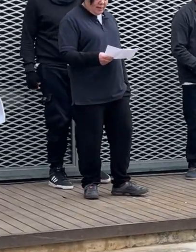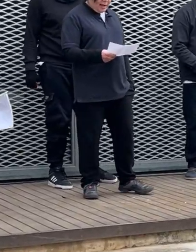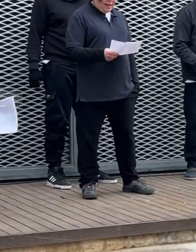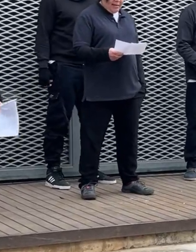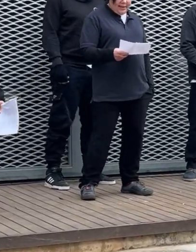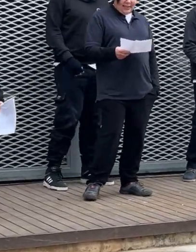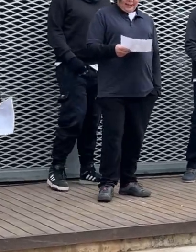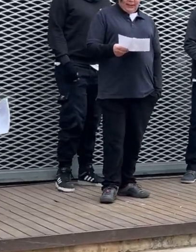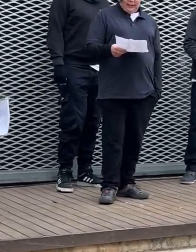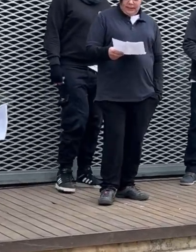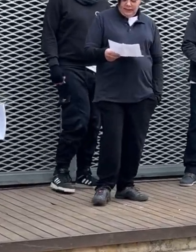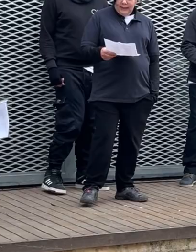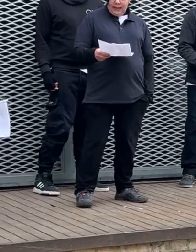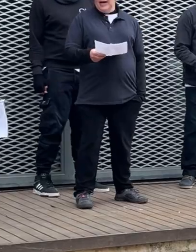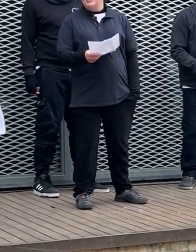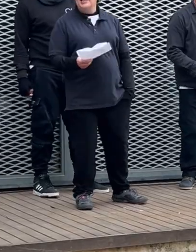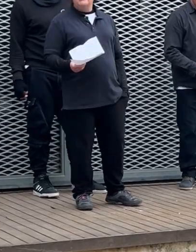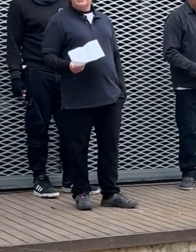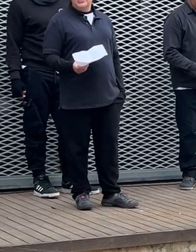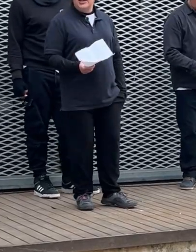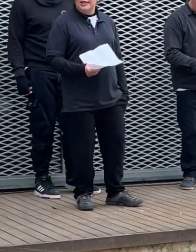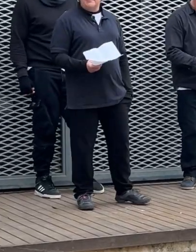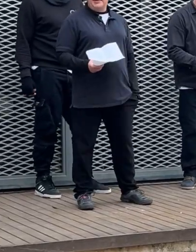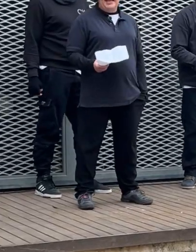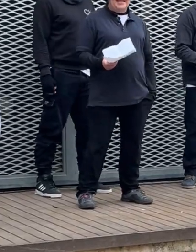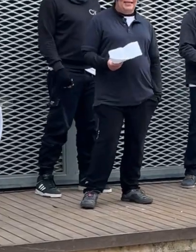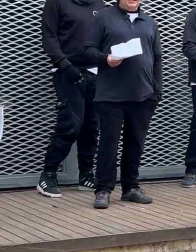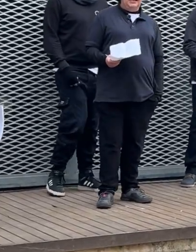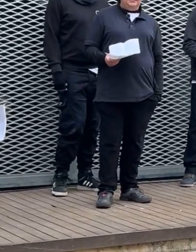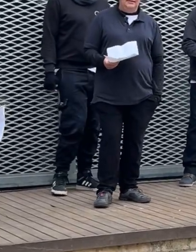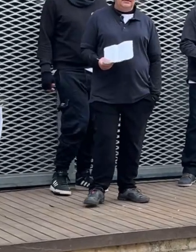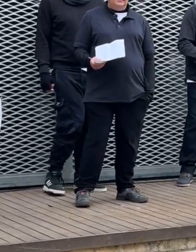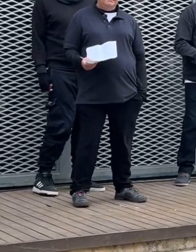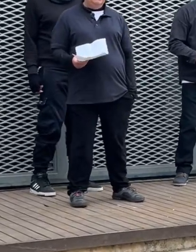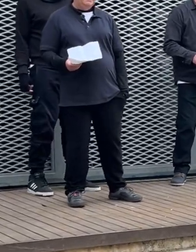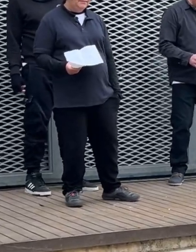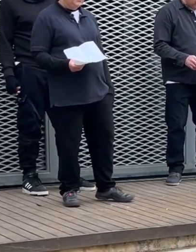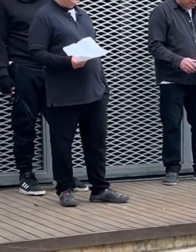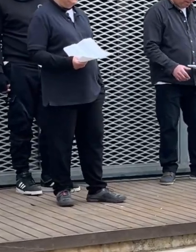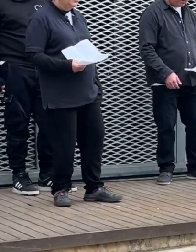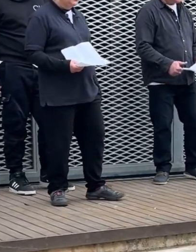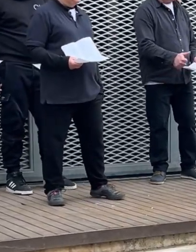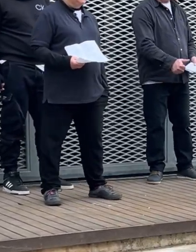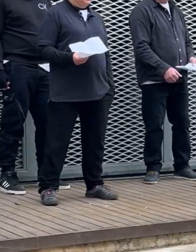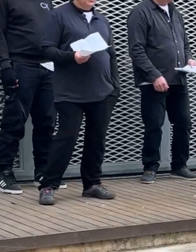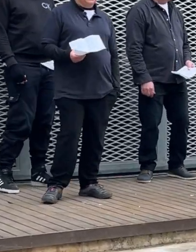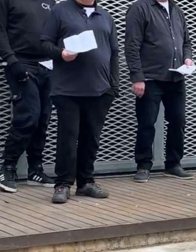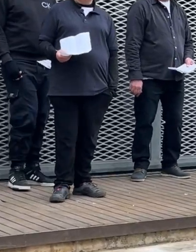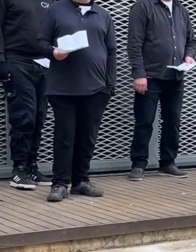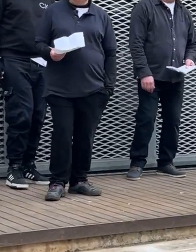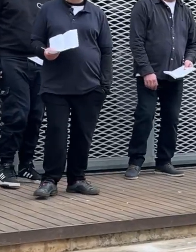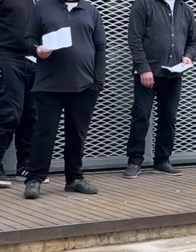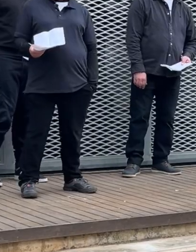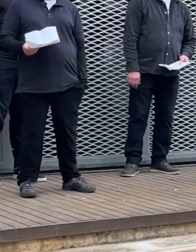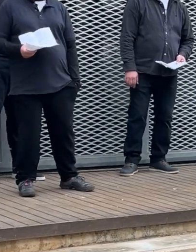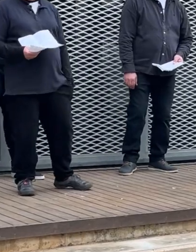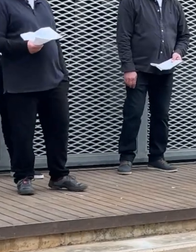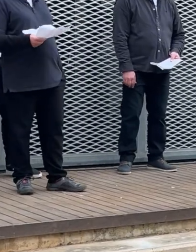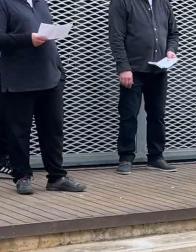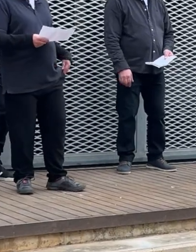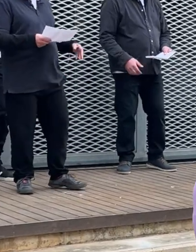de tus cenizas, el camino donde pisas. Cada vez hay más conciencia y no se guardan